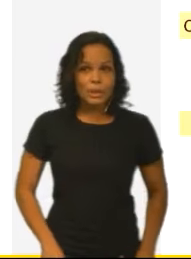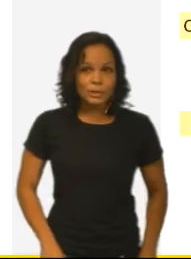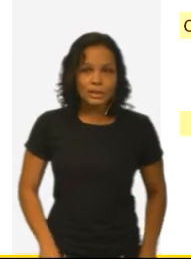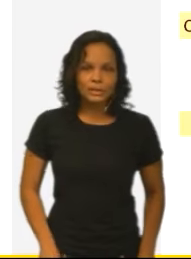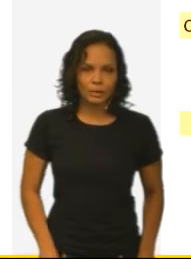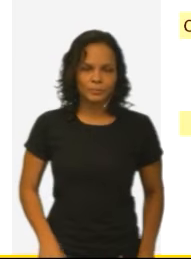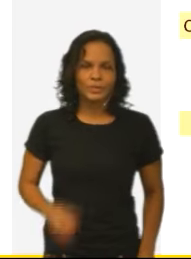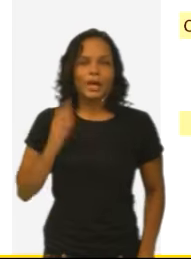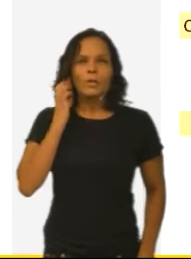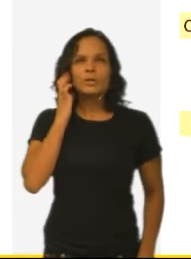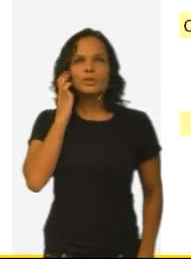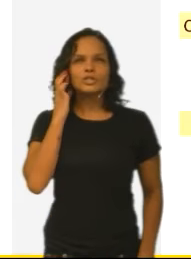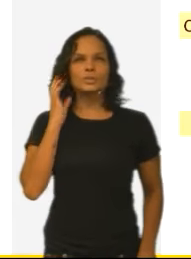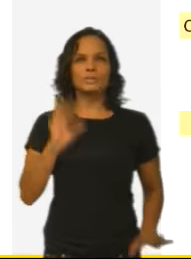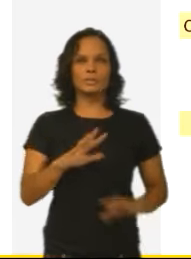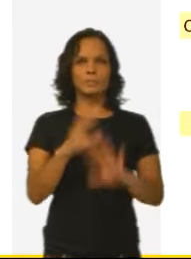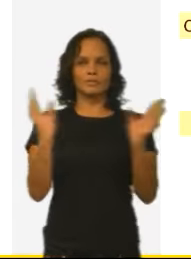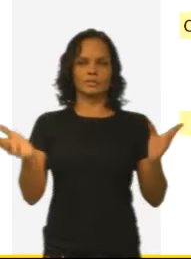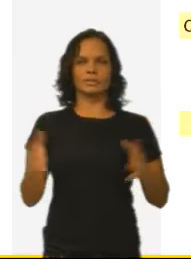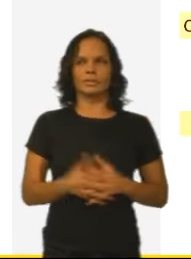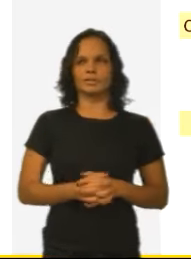por aí, não. Quando eu digo assim para vocês,